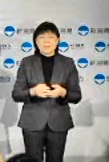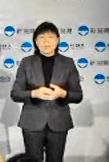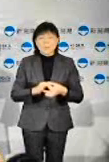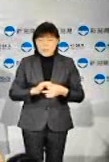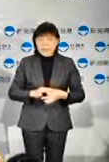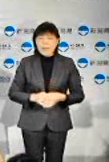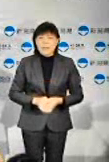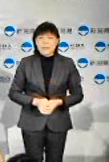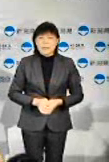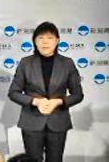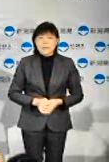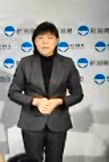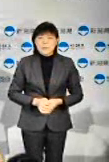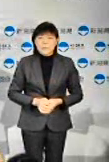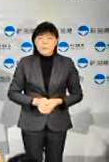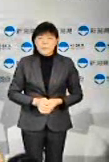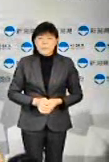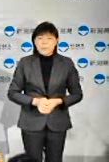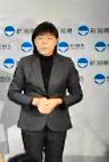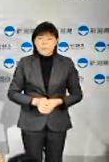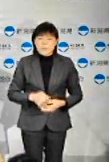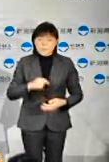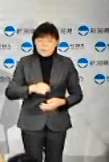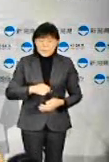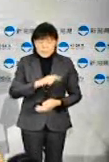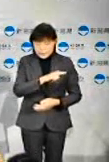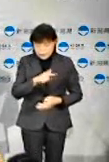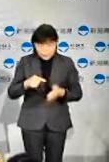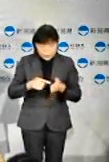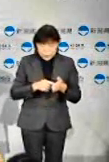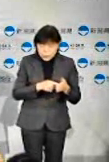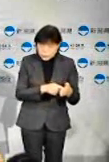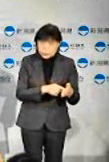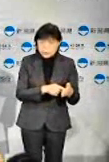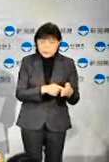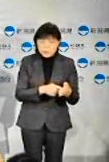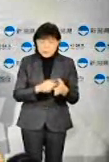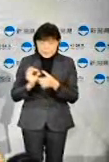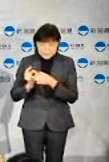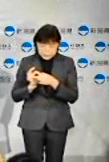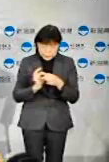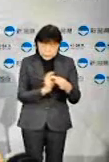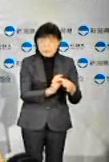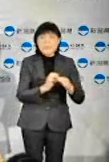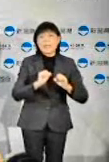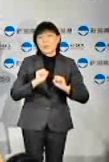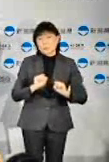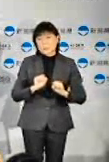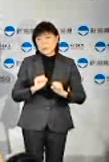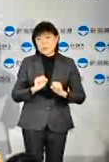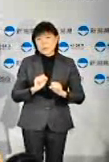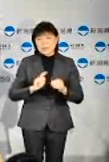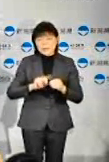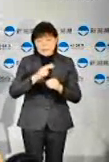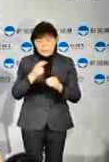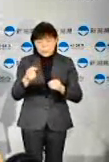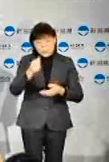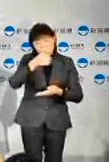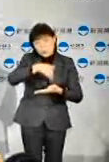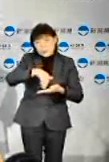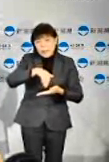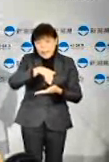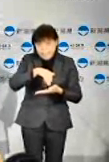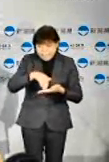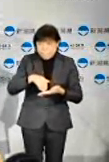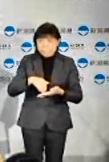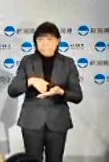そうしたそのあらゆる努力はあの引き続きやっていって、来年度予算編成今い